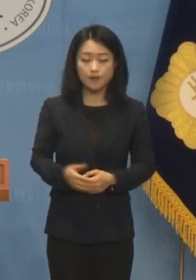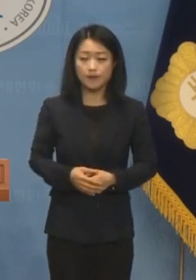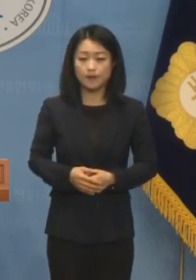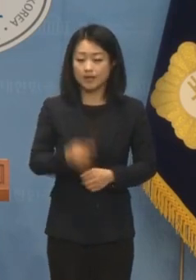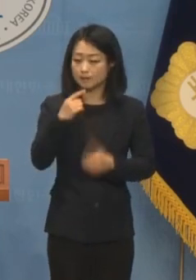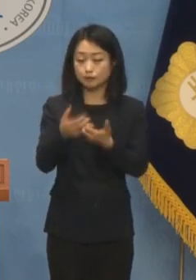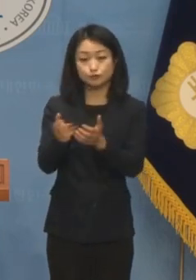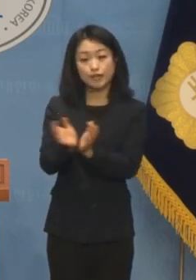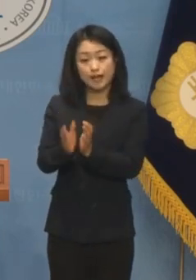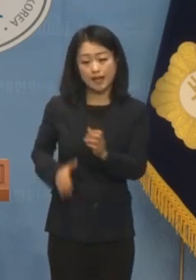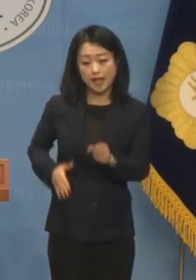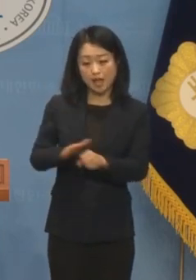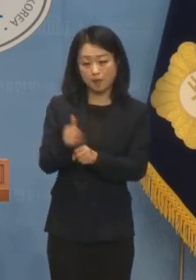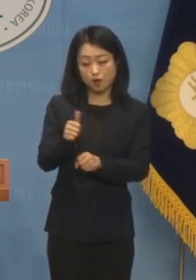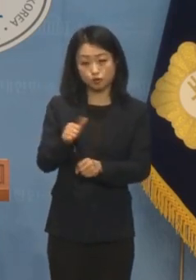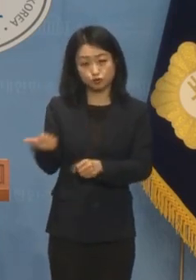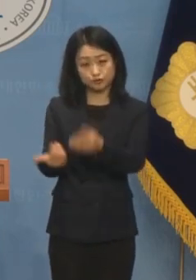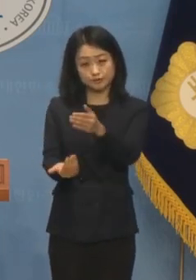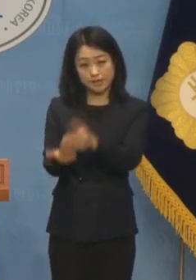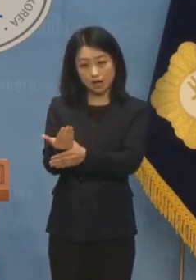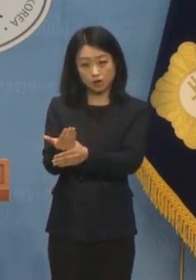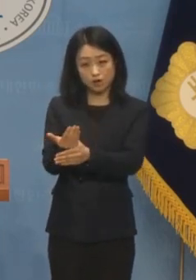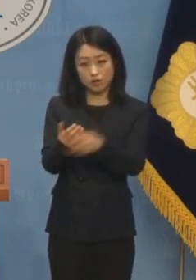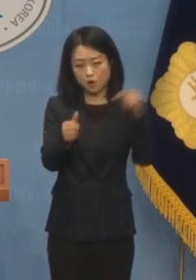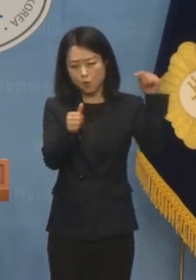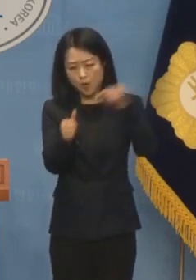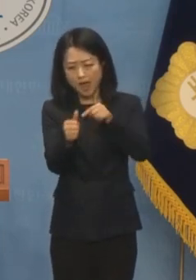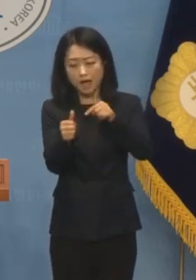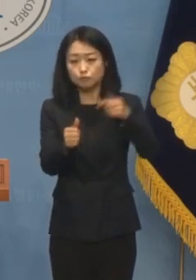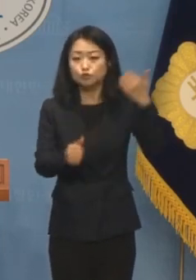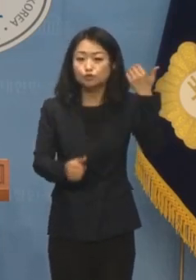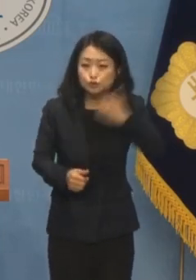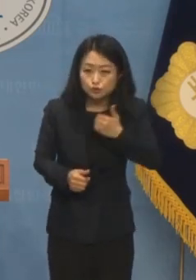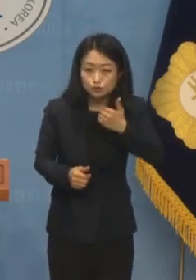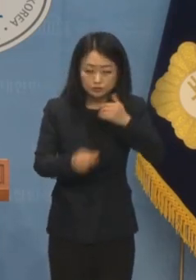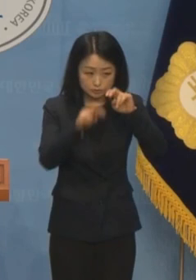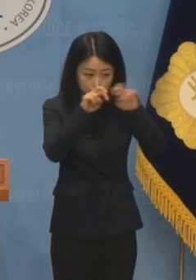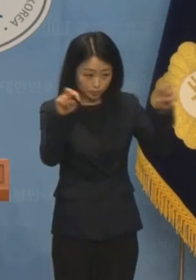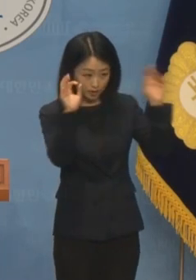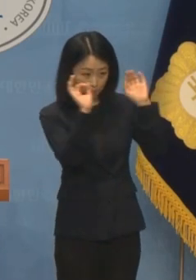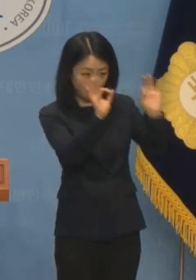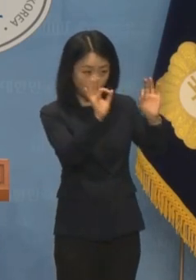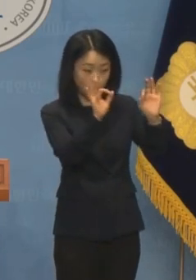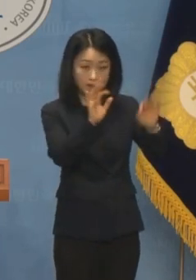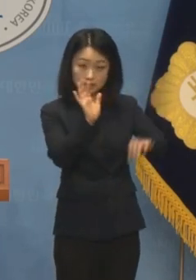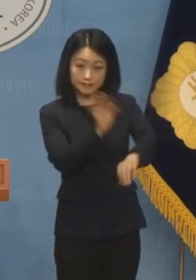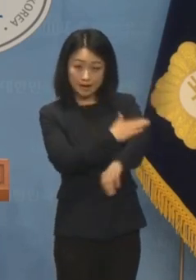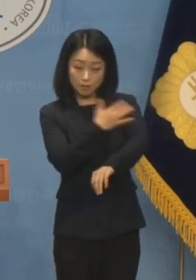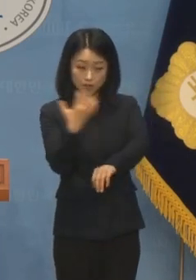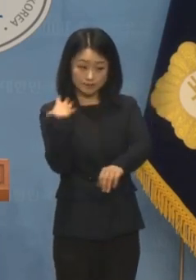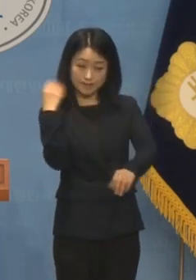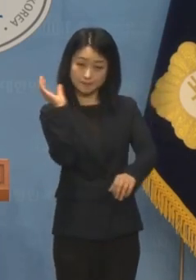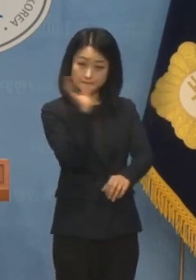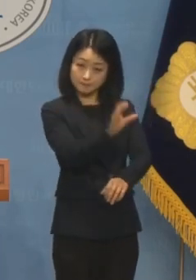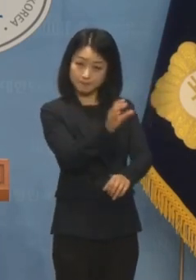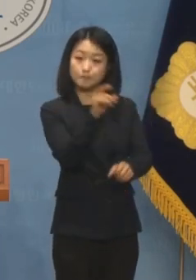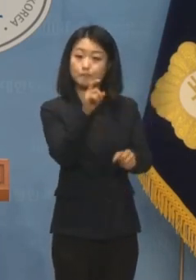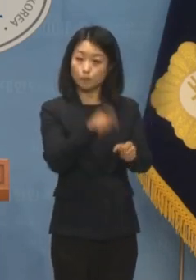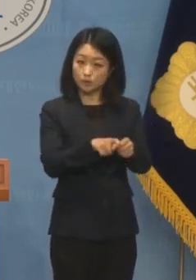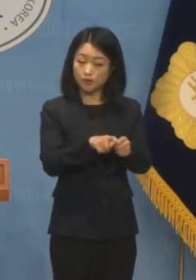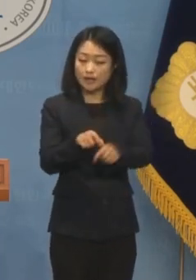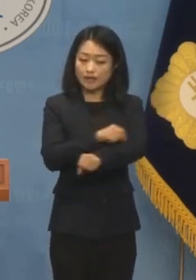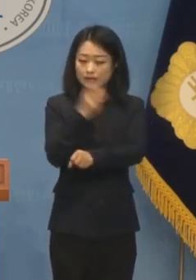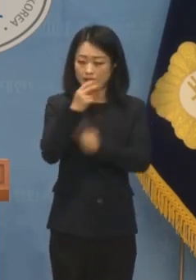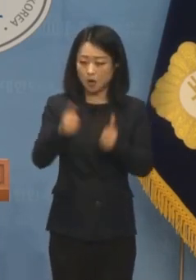더불어민주당은 해병대원 순직 사건 수사 외압의 실체를 낱낱이 밝히고 응당한 책임을 묻기 위해 해병대원